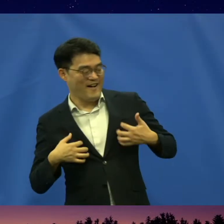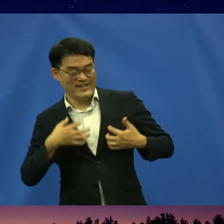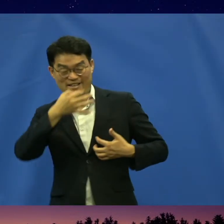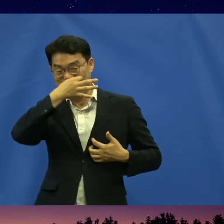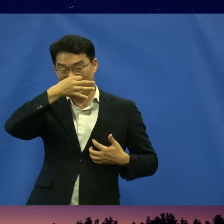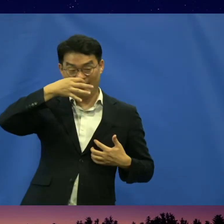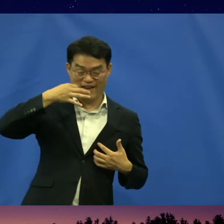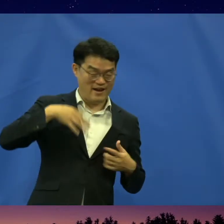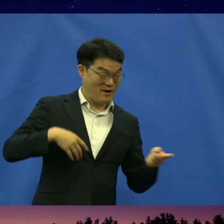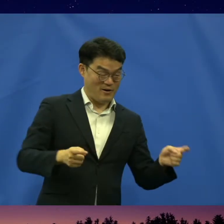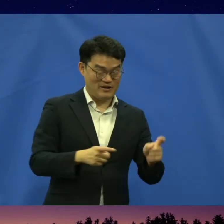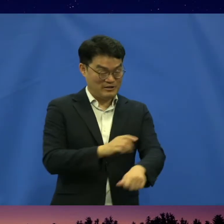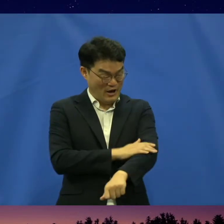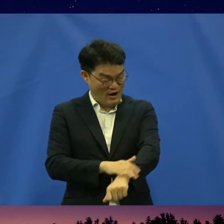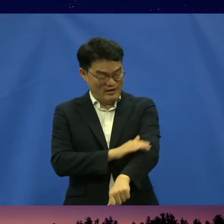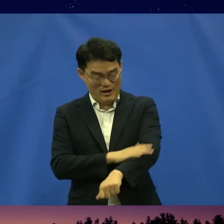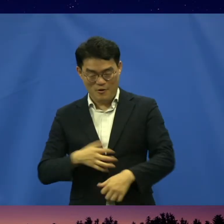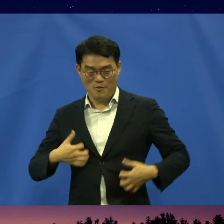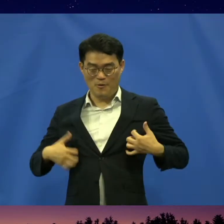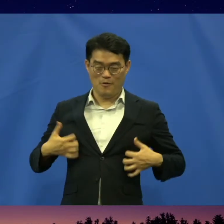있는 거예요.